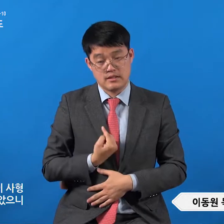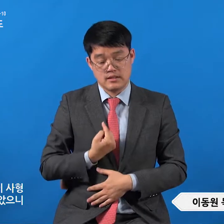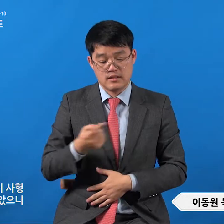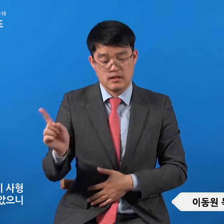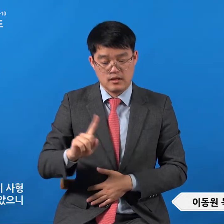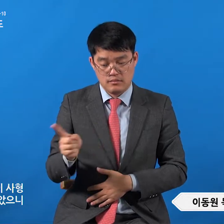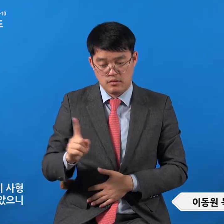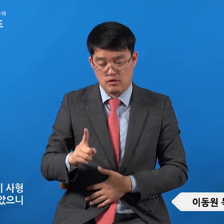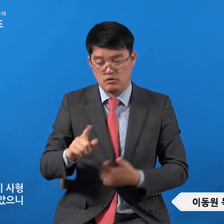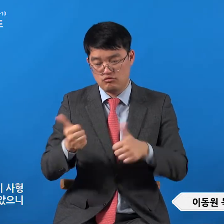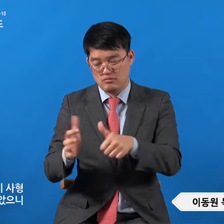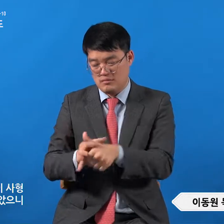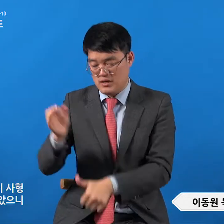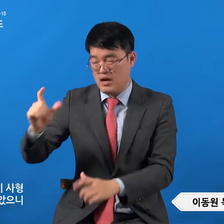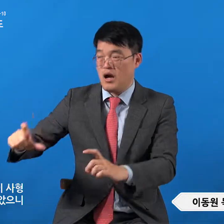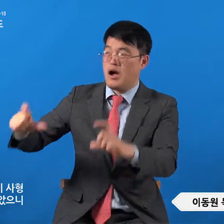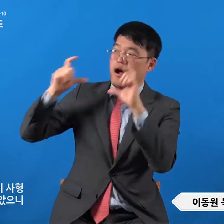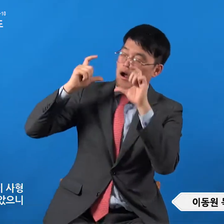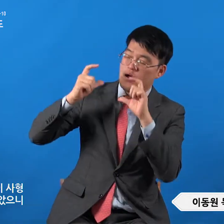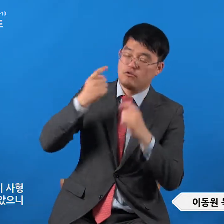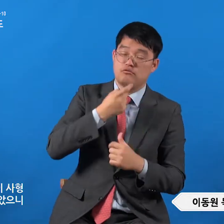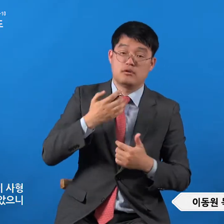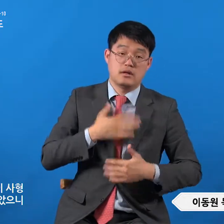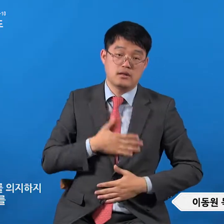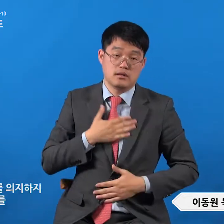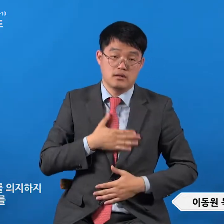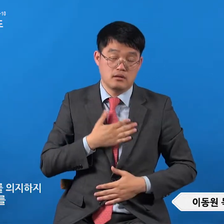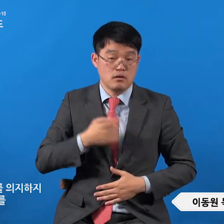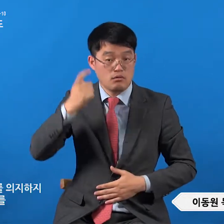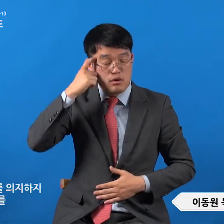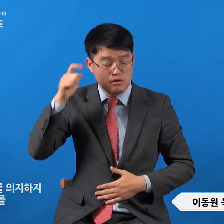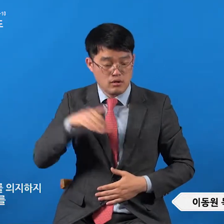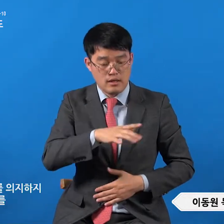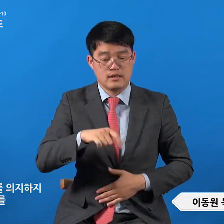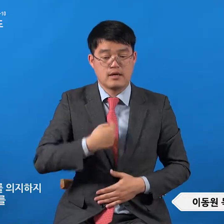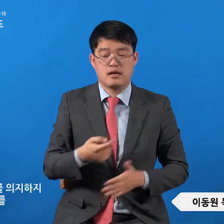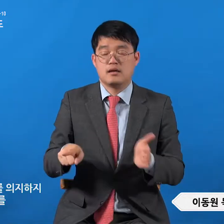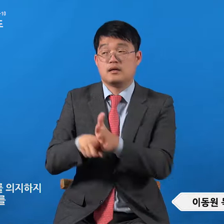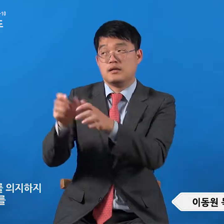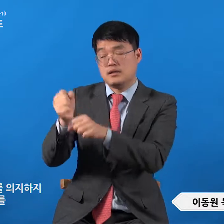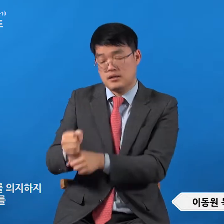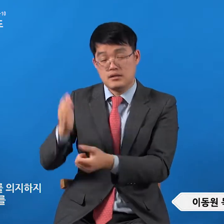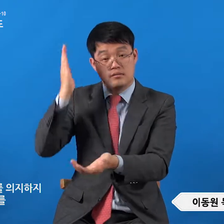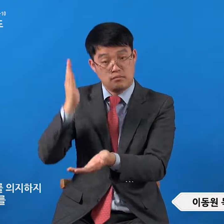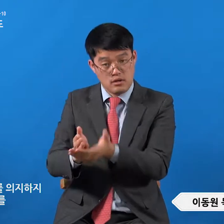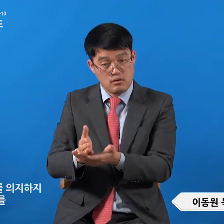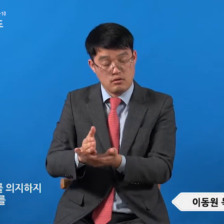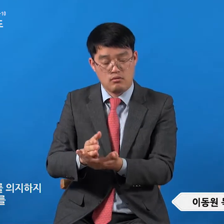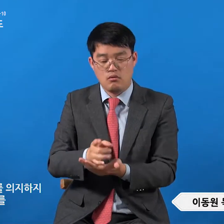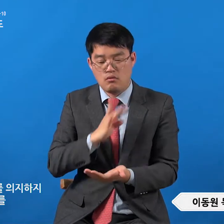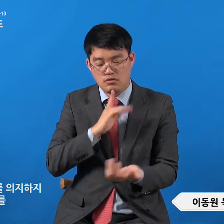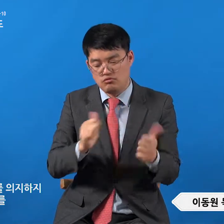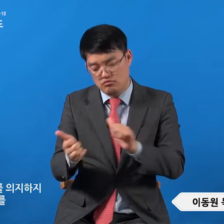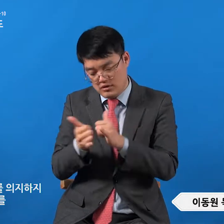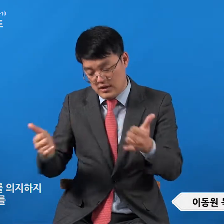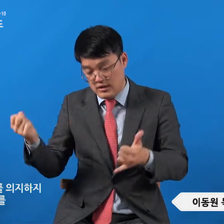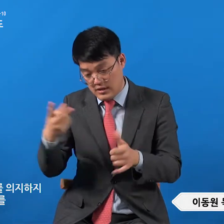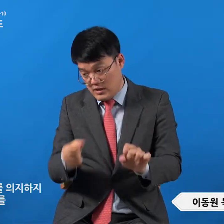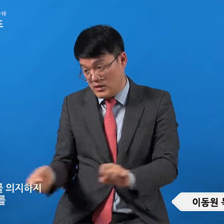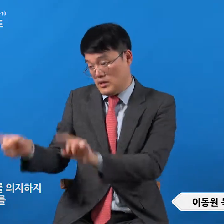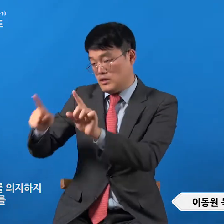자신이 사형 선고를 받은 줄 알았으니 이는 우리로 자기를 의지하지 말고 오직 죽은 자를 다시